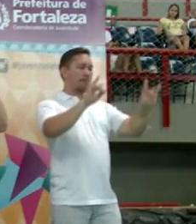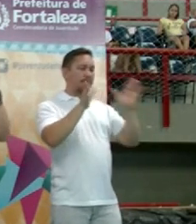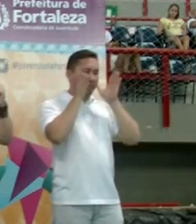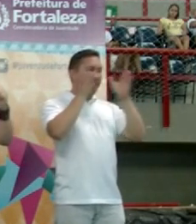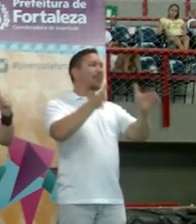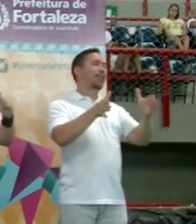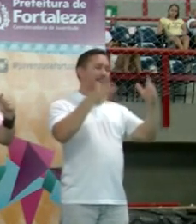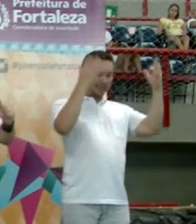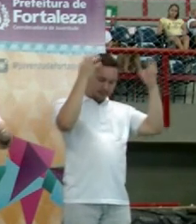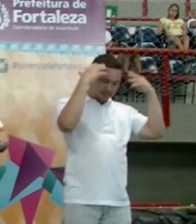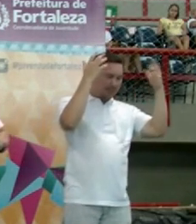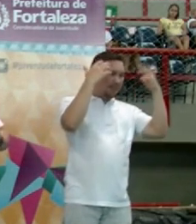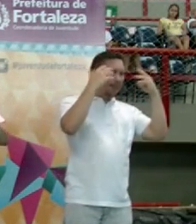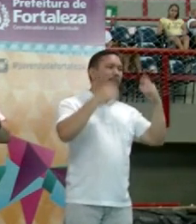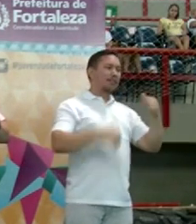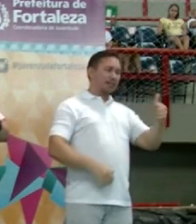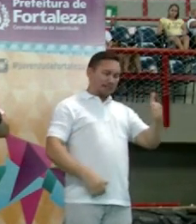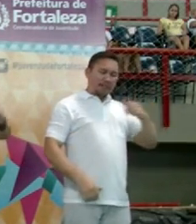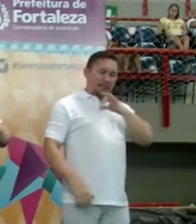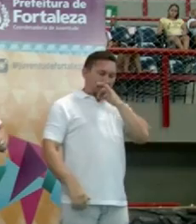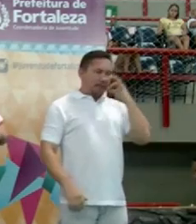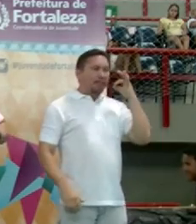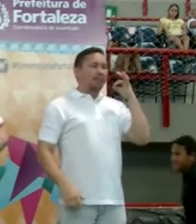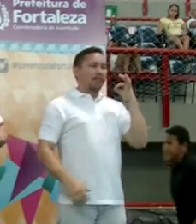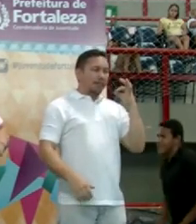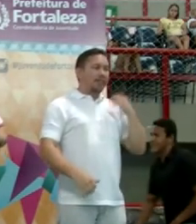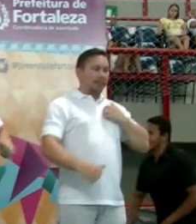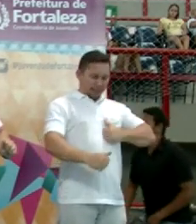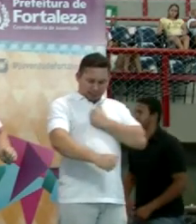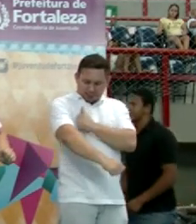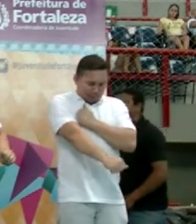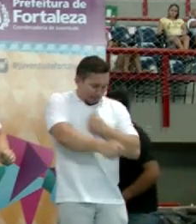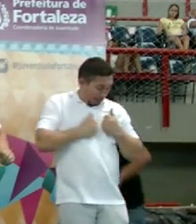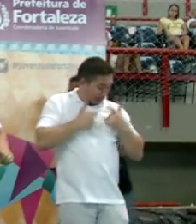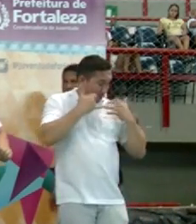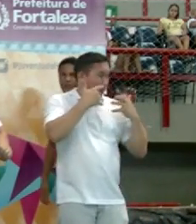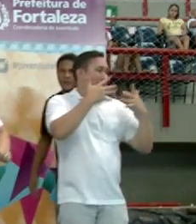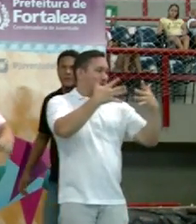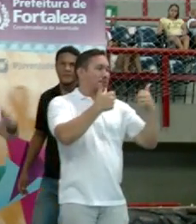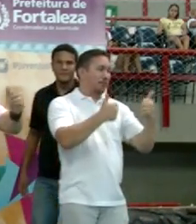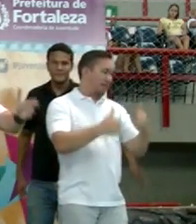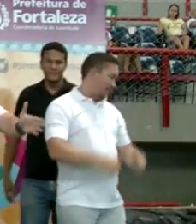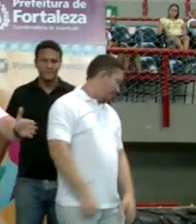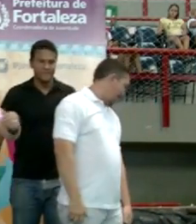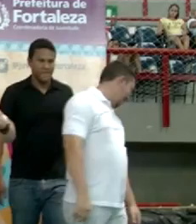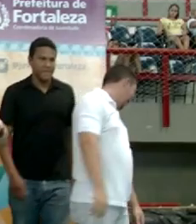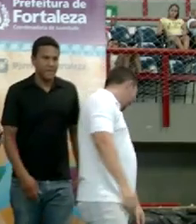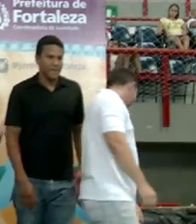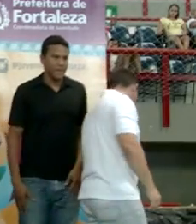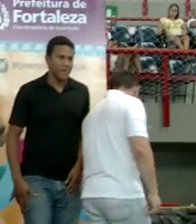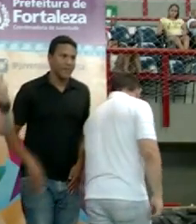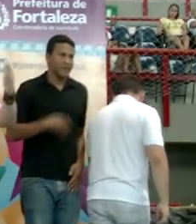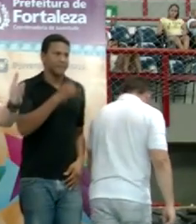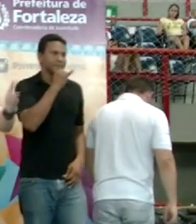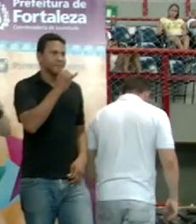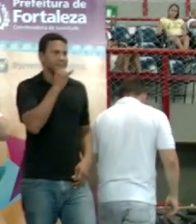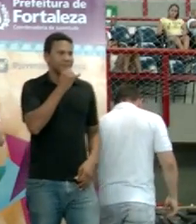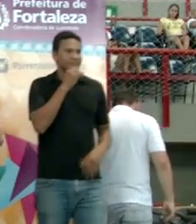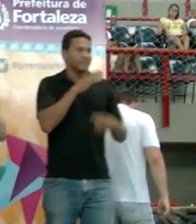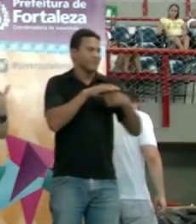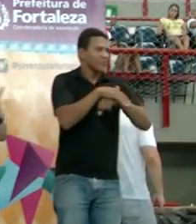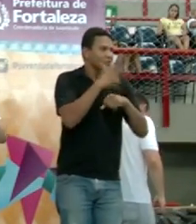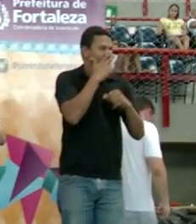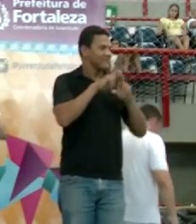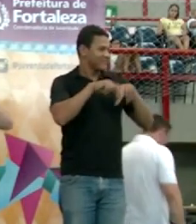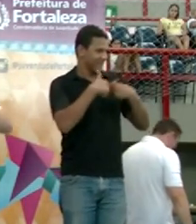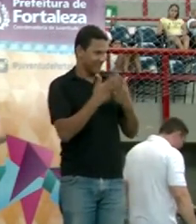específicas, tinha um banho valendo com, tá entendendo? Polimento cristalizado e tudo mais. Tipo, noite de núpcias. Aí a